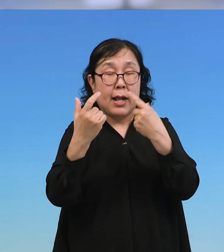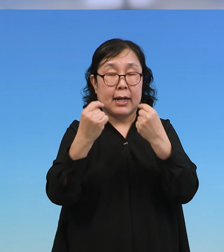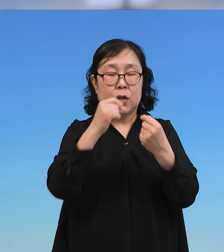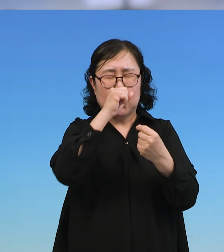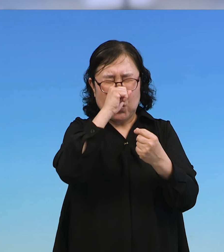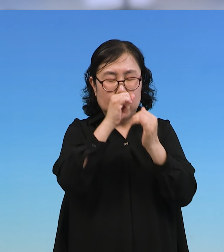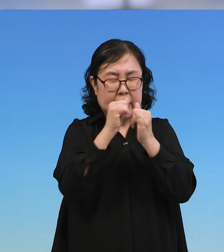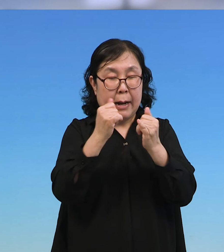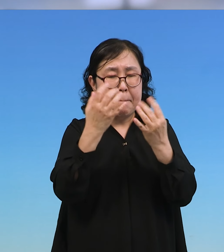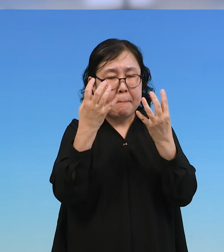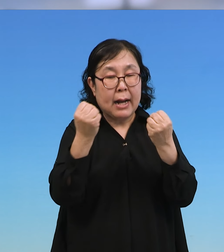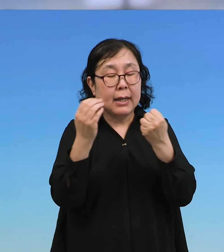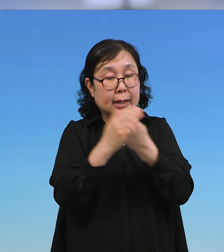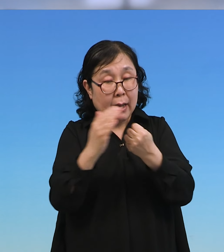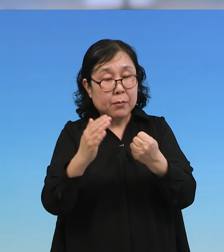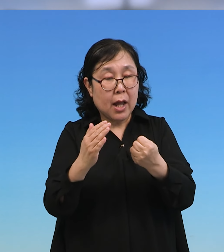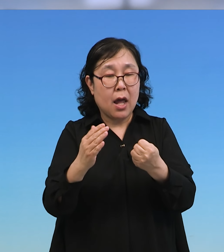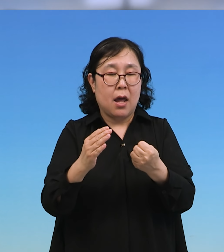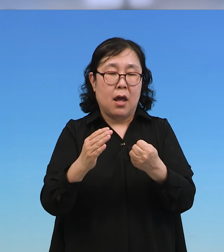계시기 때문에.